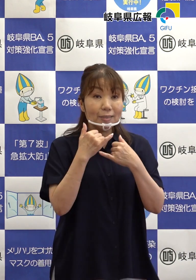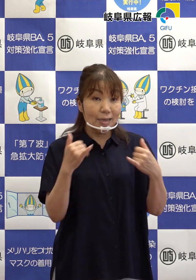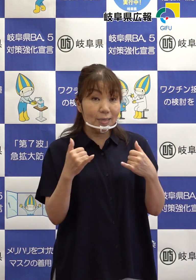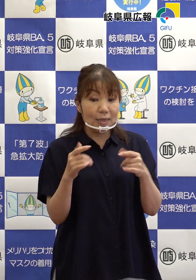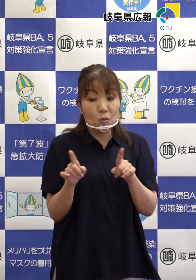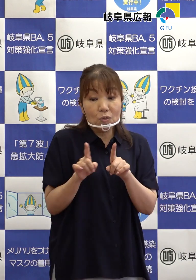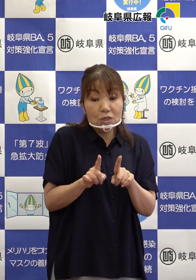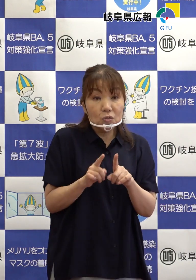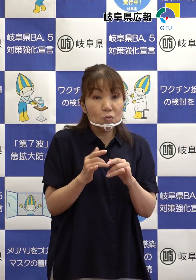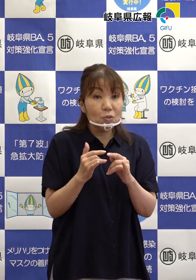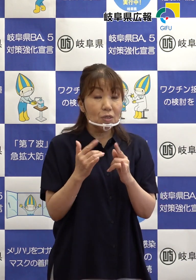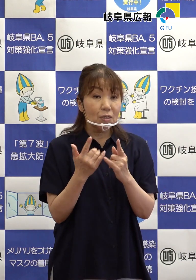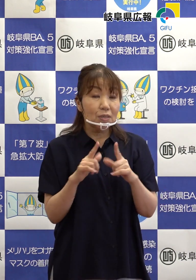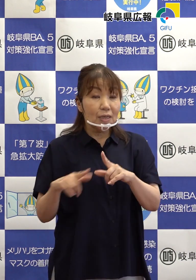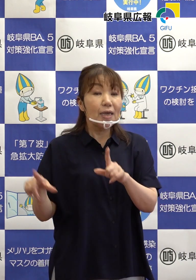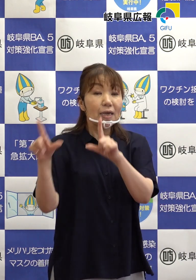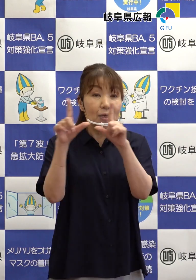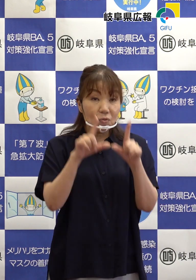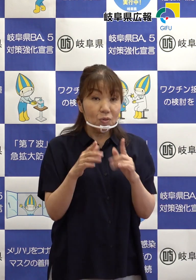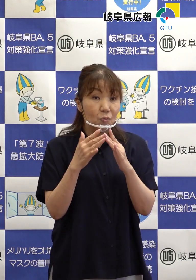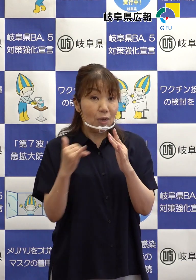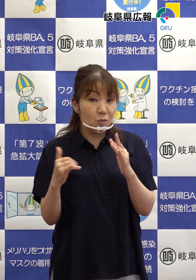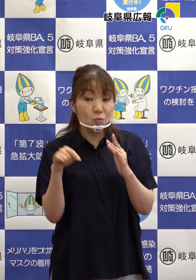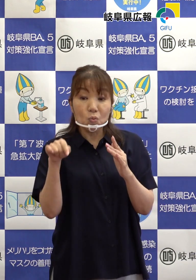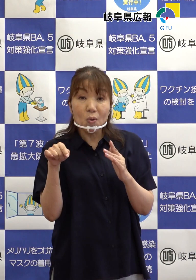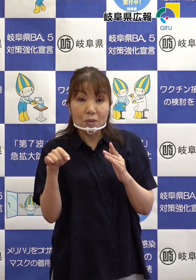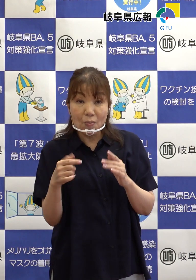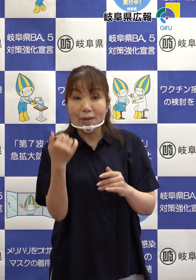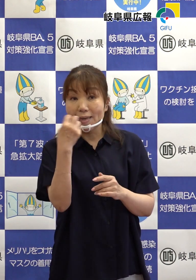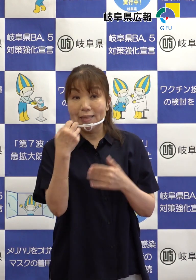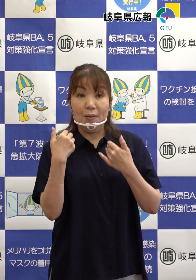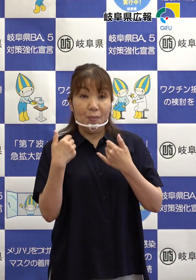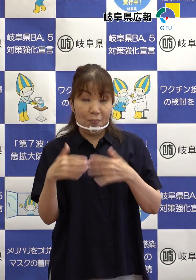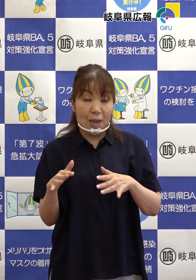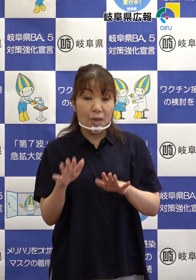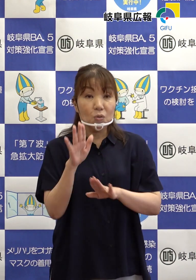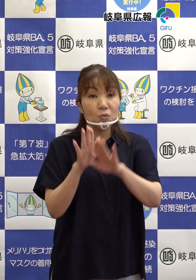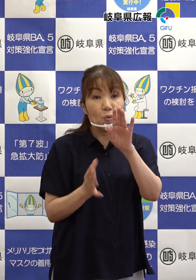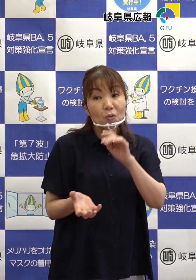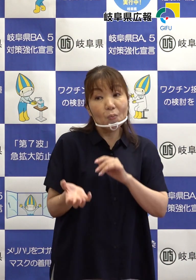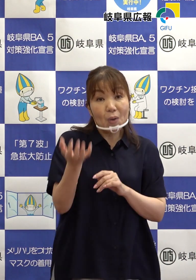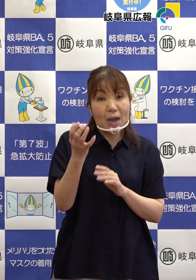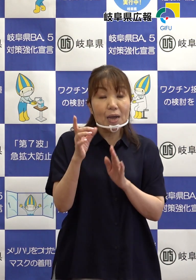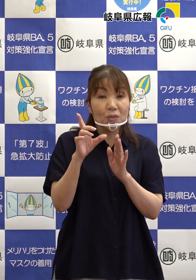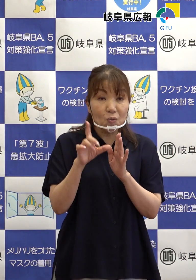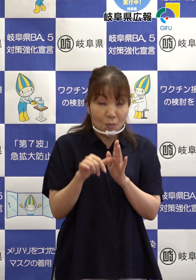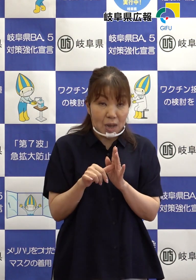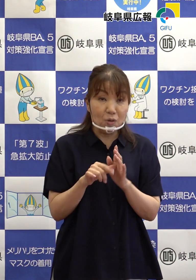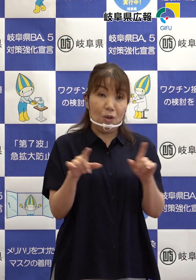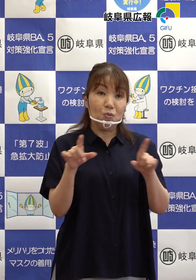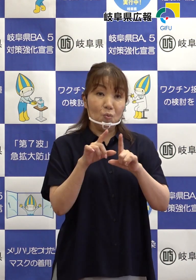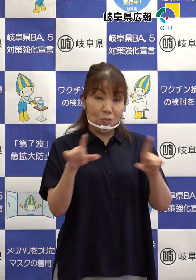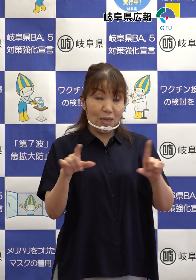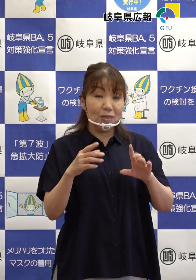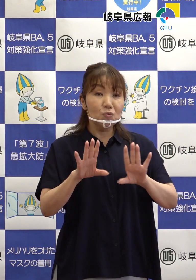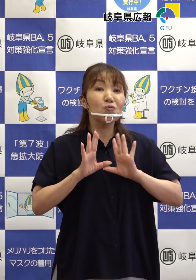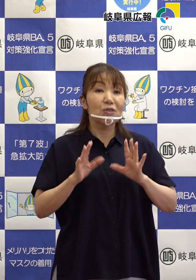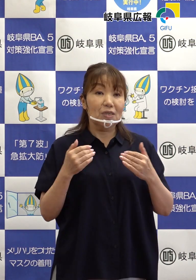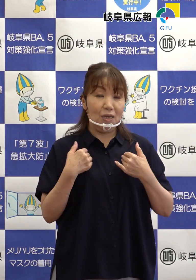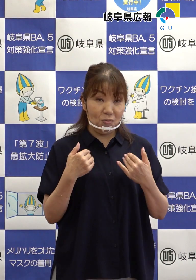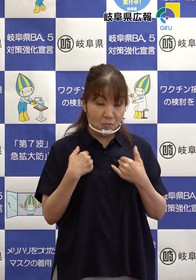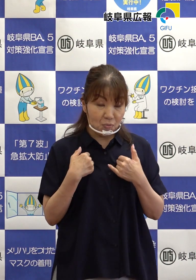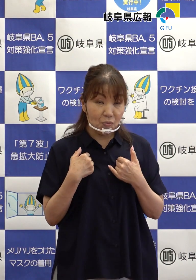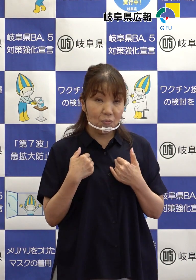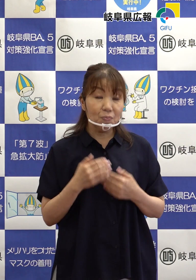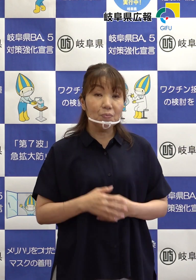家族についてはですね検査はしないとただ症状が出た場合には以上とかもちろん自身をしていただくということであり